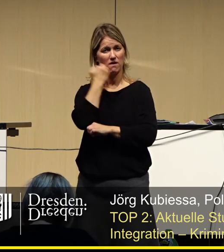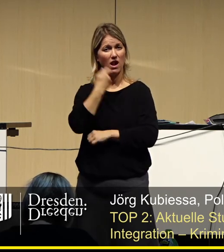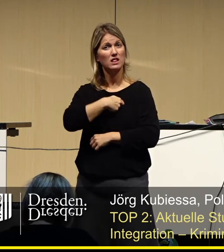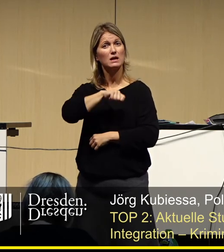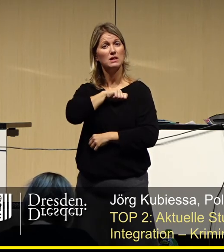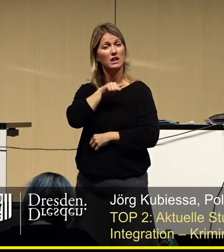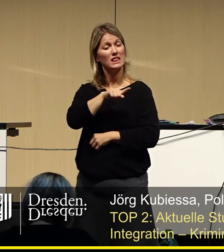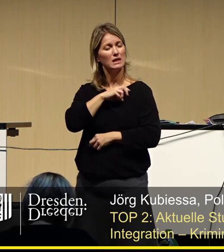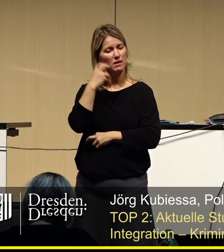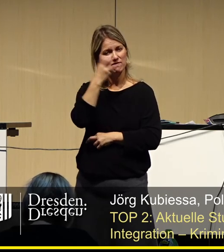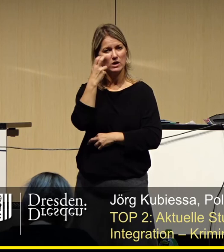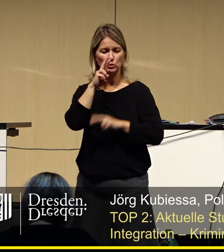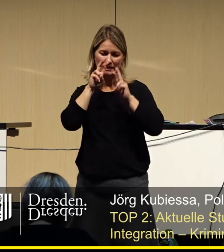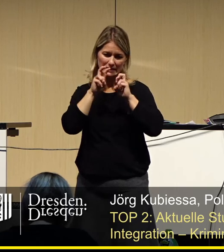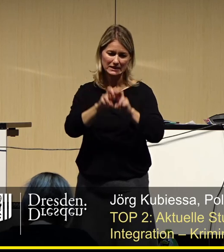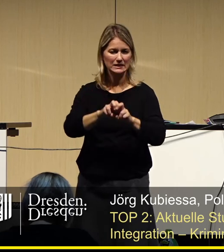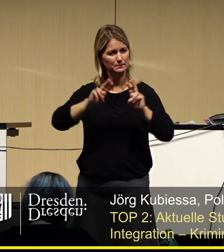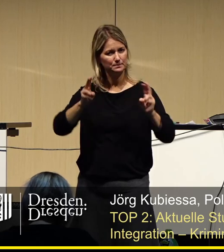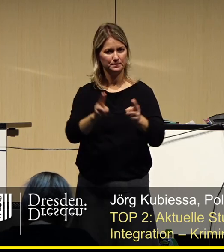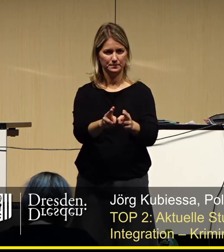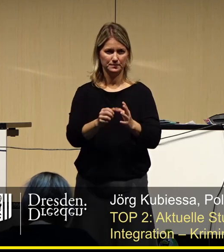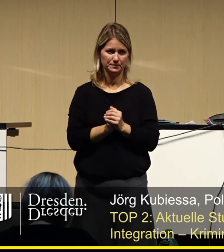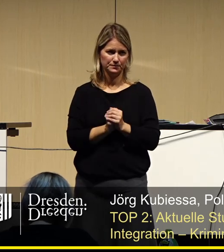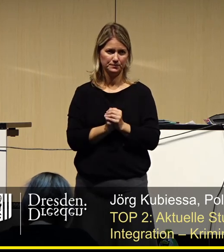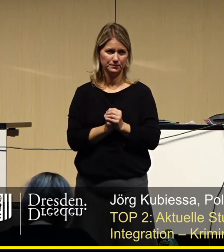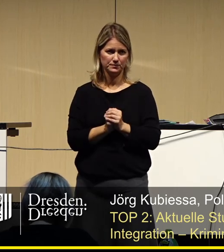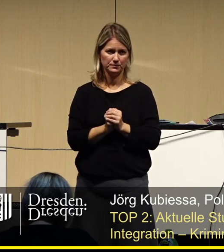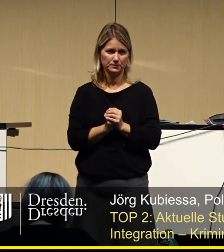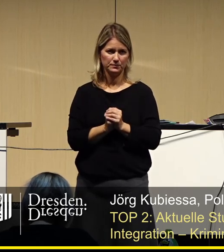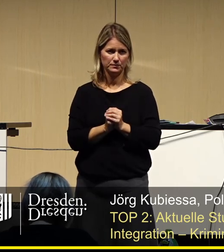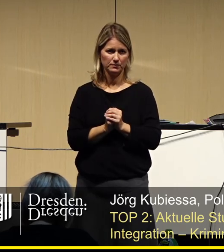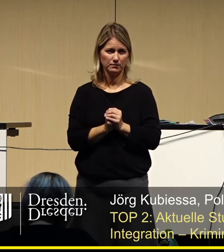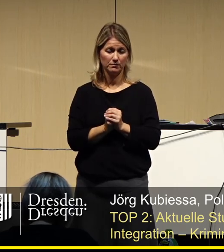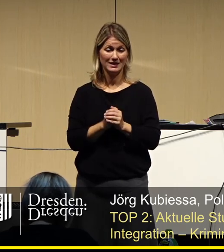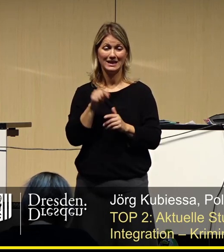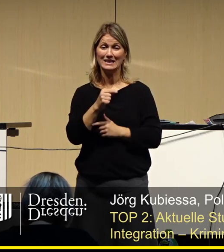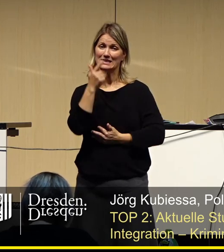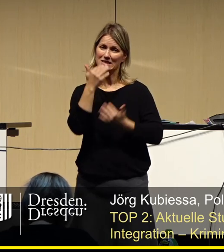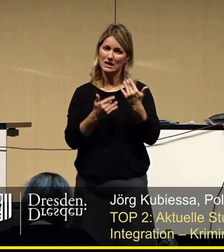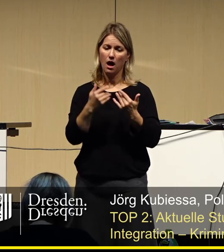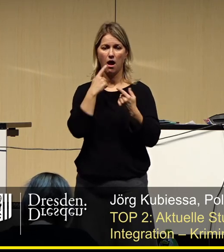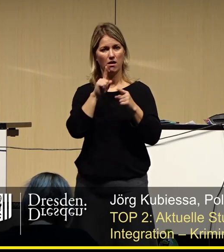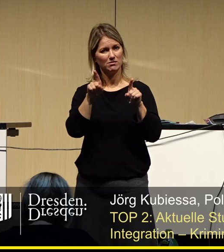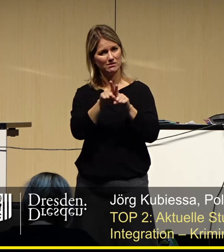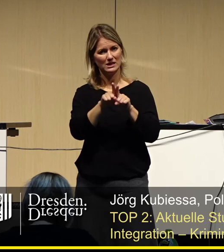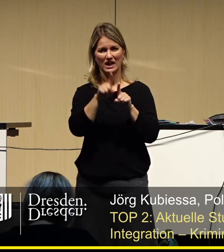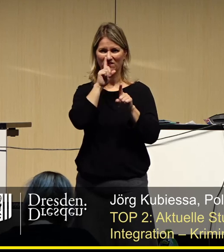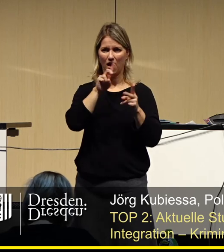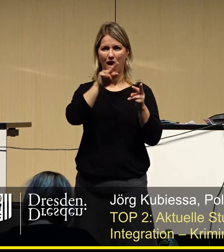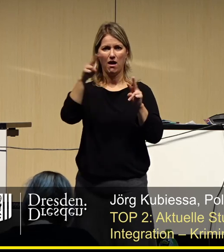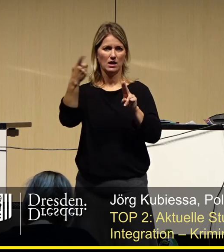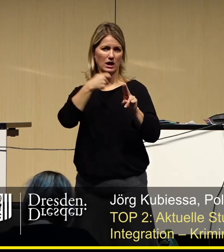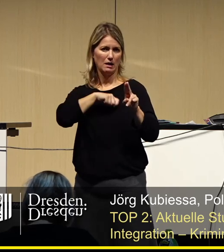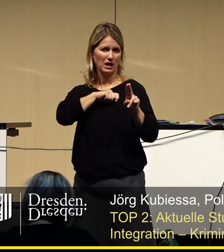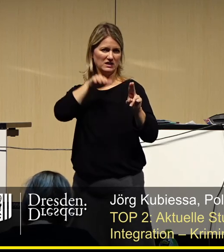zu bearbeiten, darauf einzugehen, ähnliche Zahlen zu erzielen, wie wir sie in den anderen